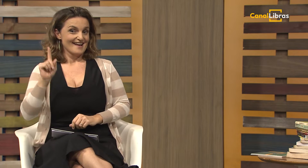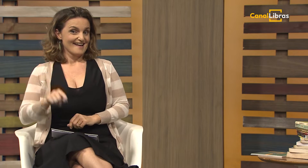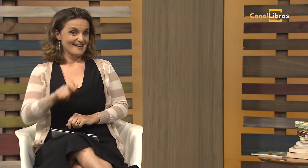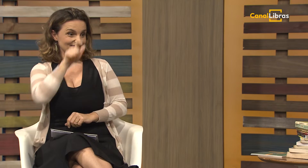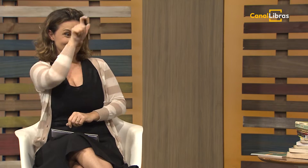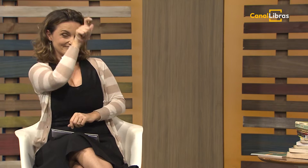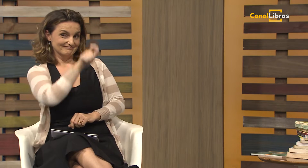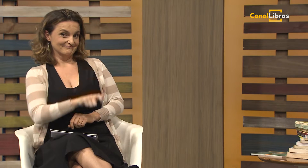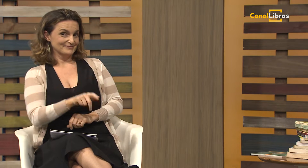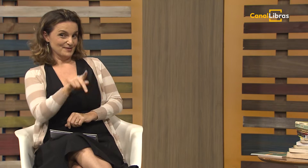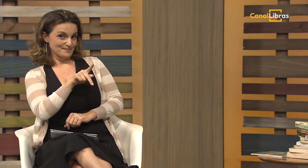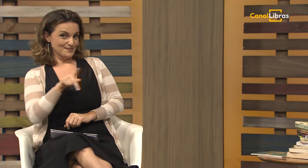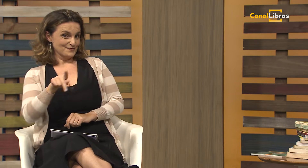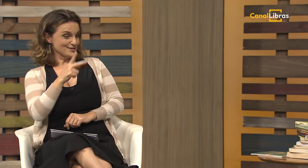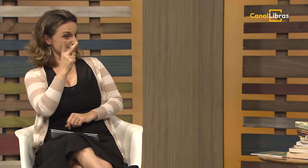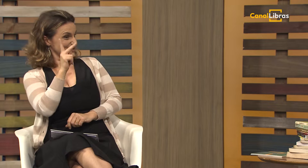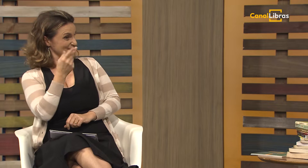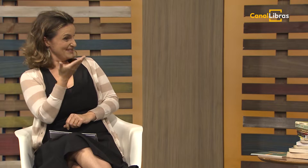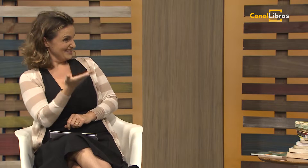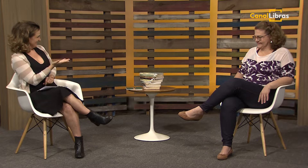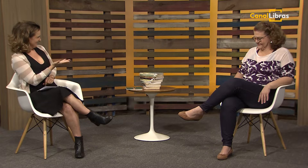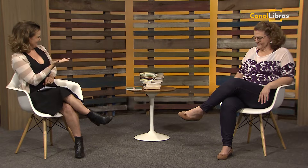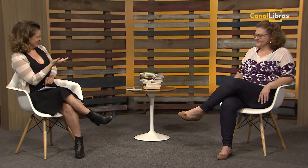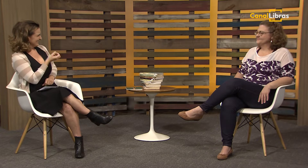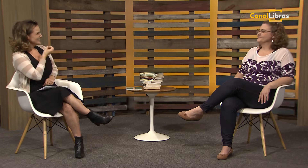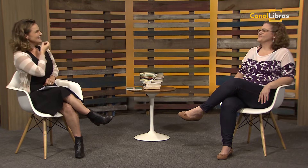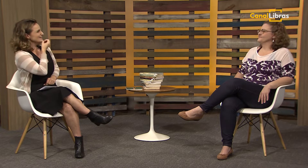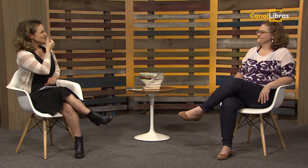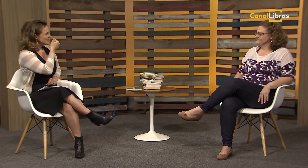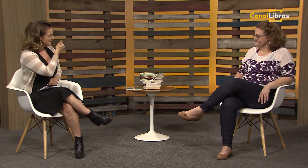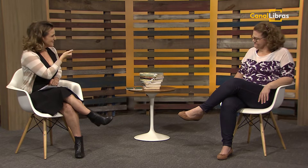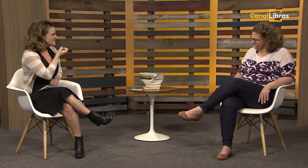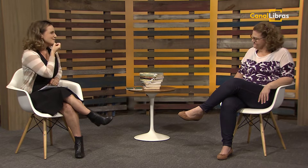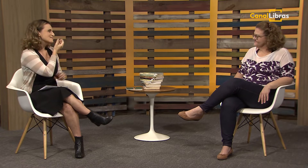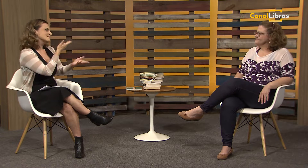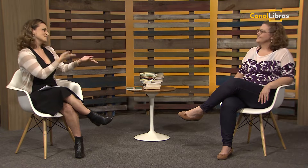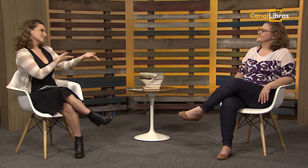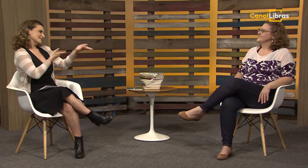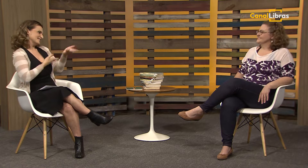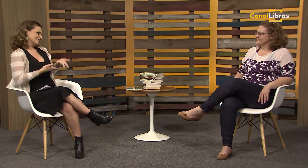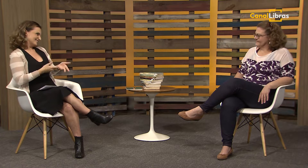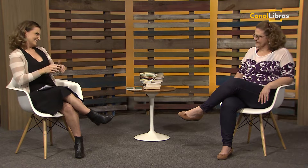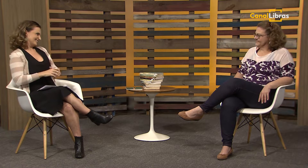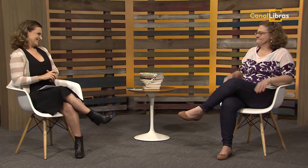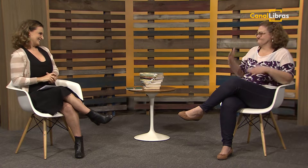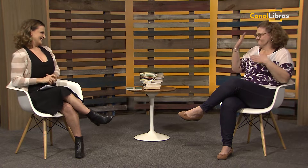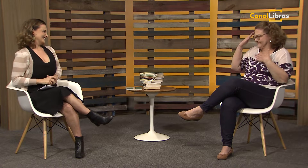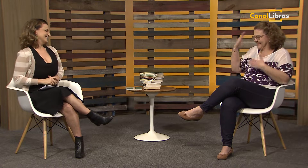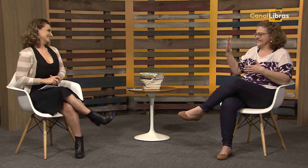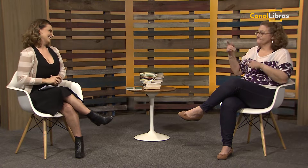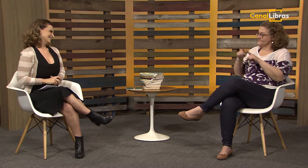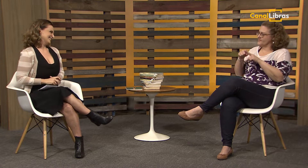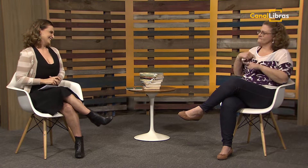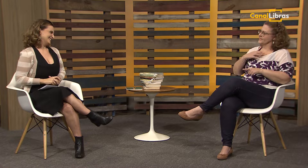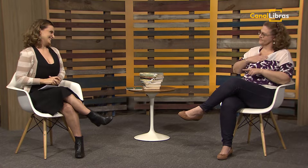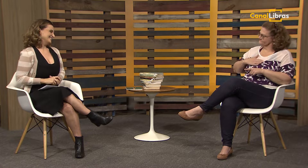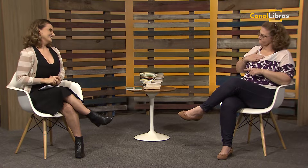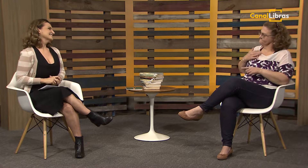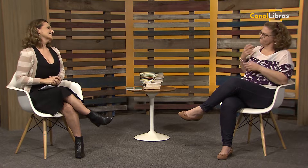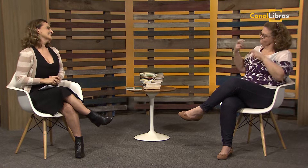É a professora Heloíse Gripe. Tudo bem? Seja muito bem-vinda. Obrigada, também estou muito